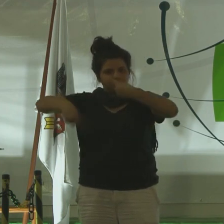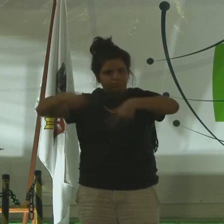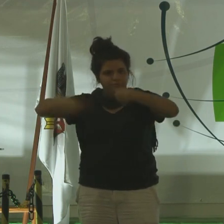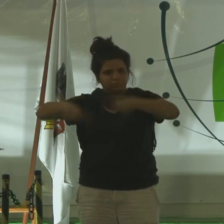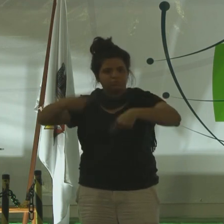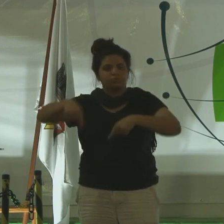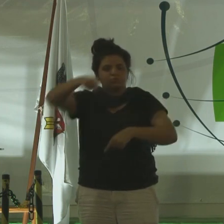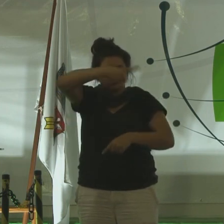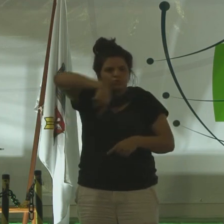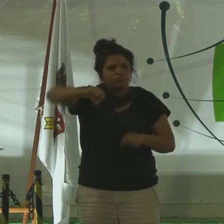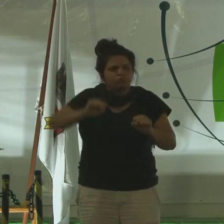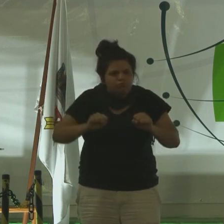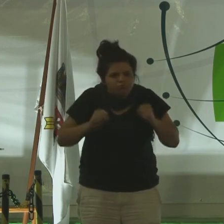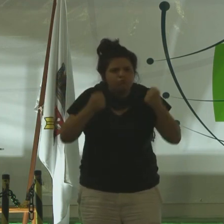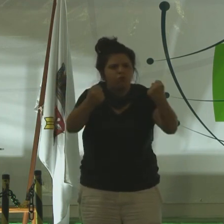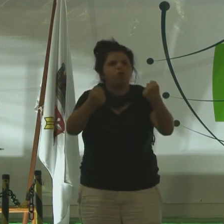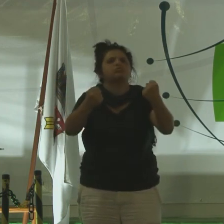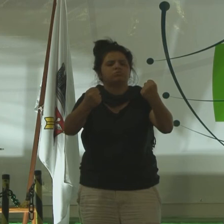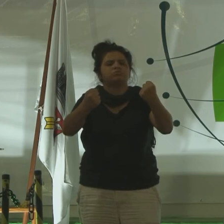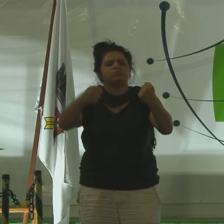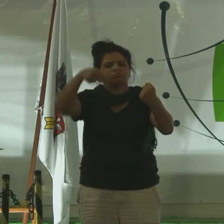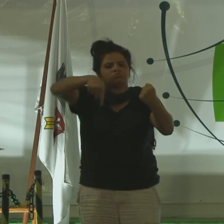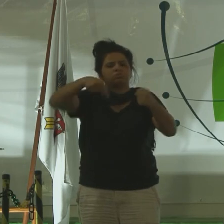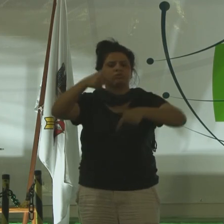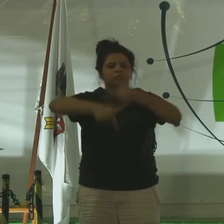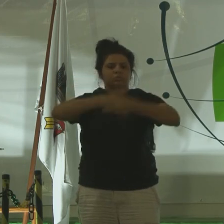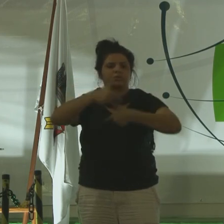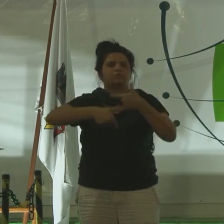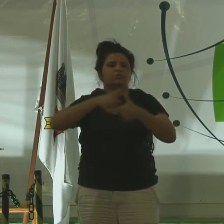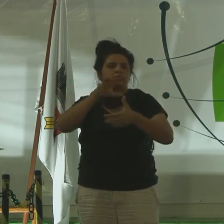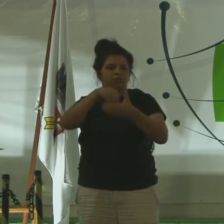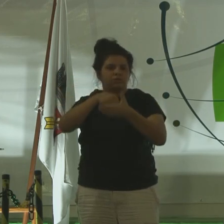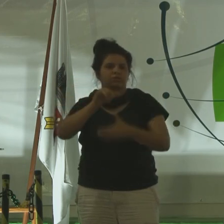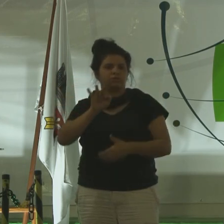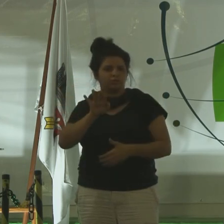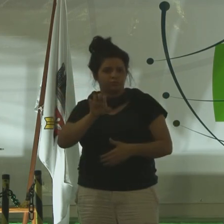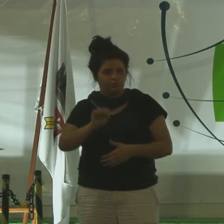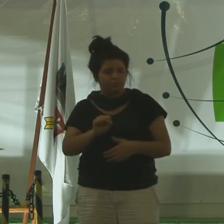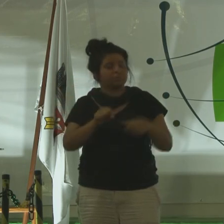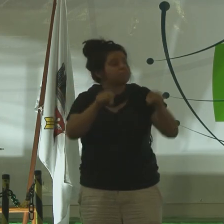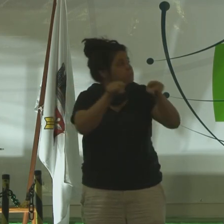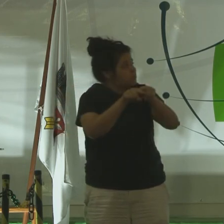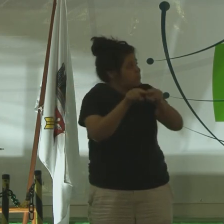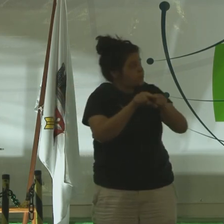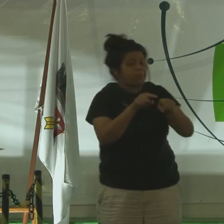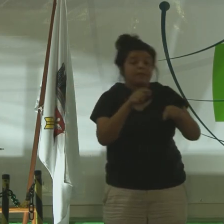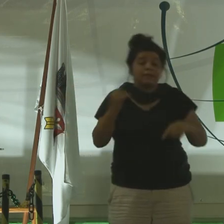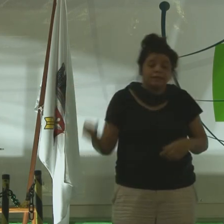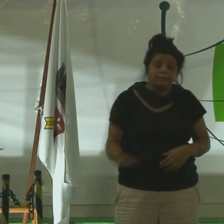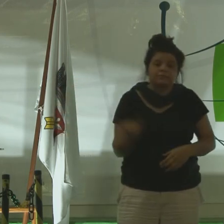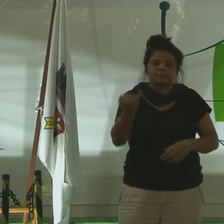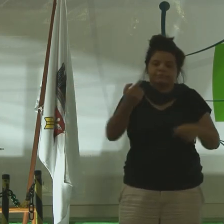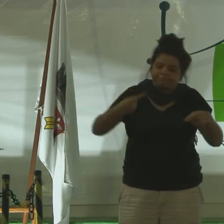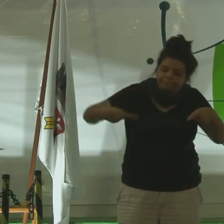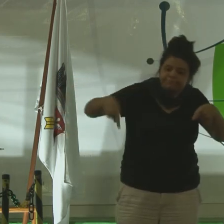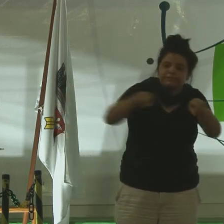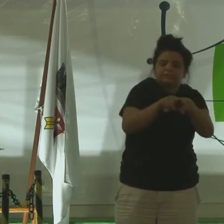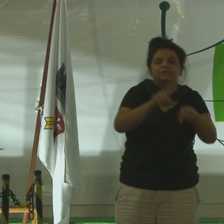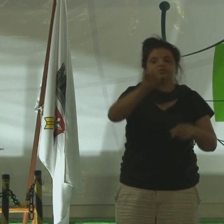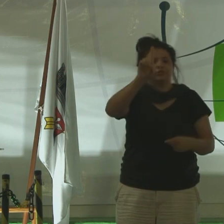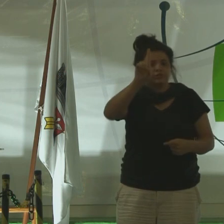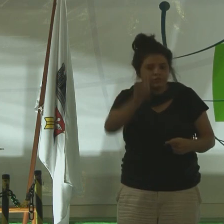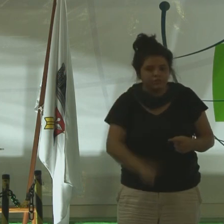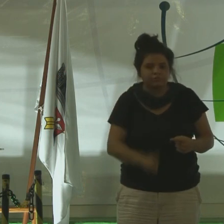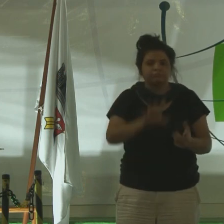gente fortaleça o trabalho que a gente tem feito. E contamos muito com a parceria, né, dos diretores de campo, da